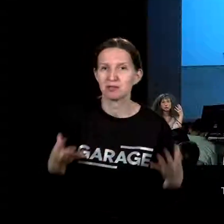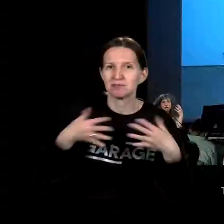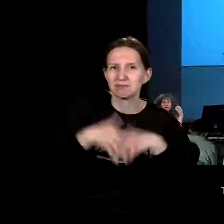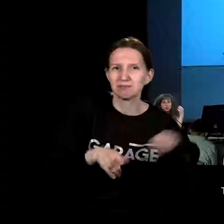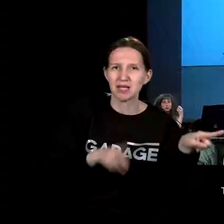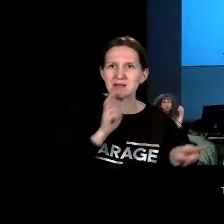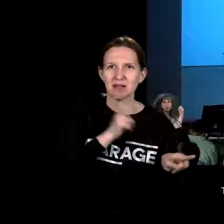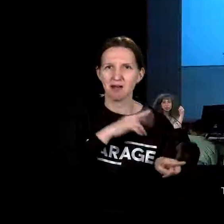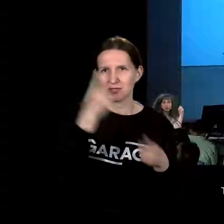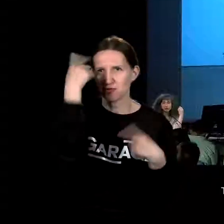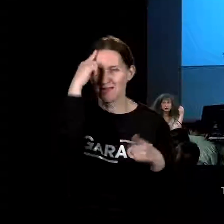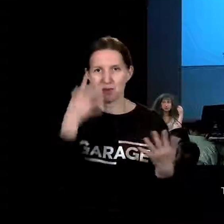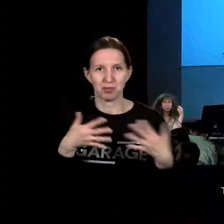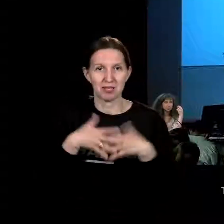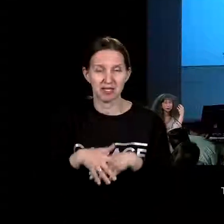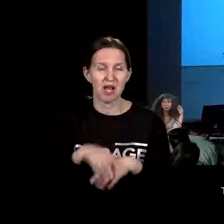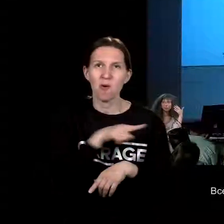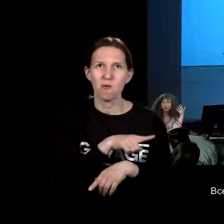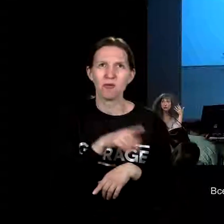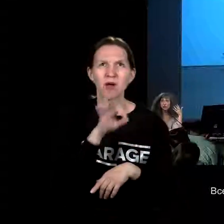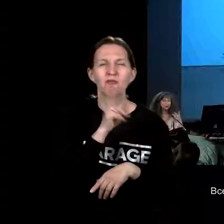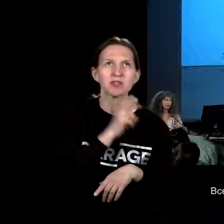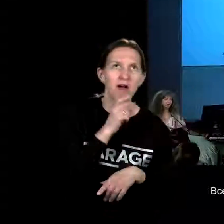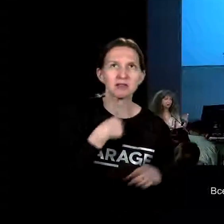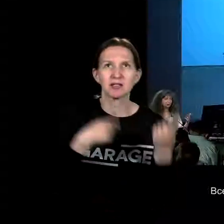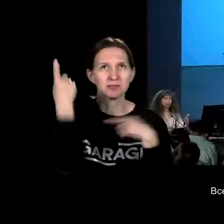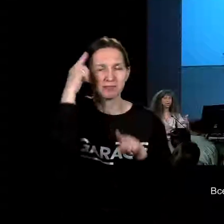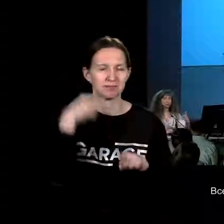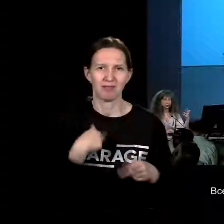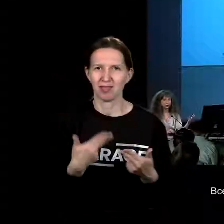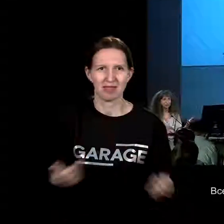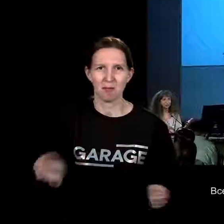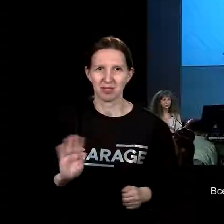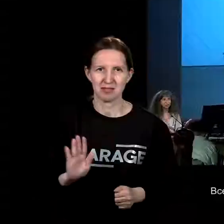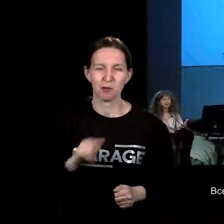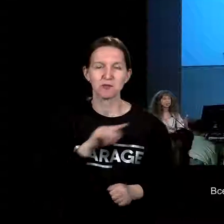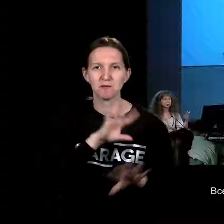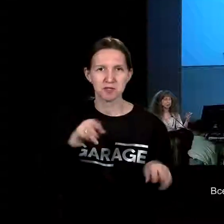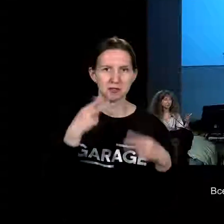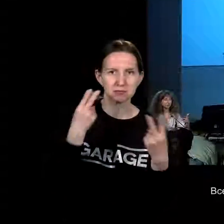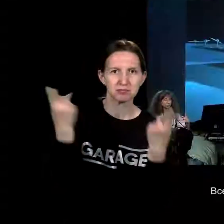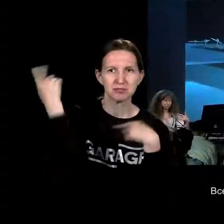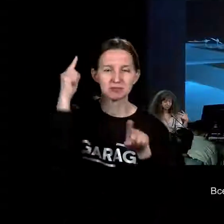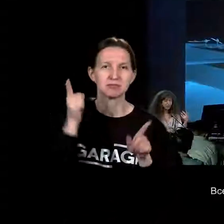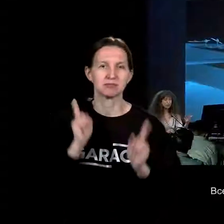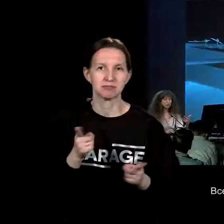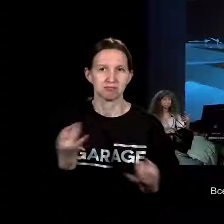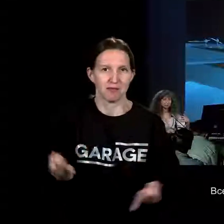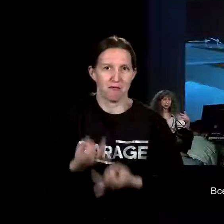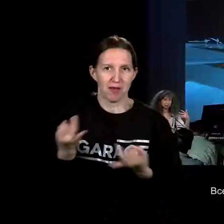об изобретении сказочном, он сразу не признается. Все его изобретения выглядят вполне эффектно, вполне